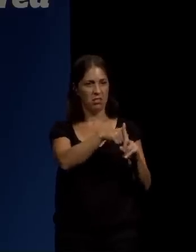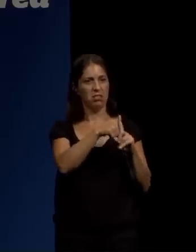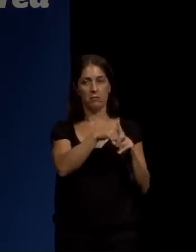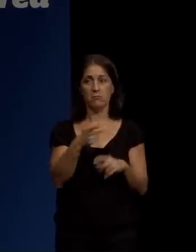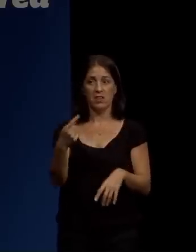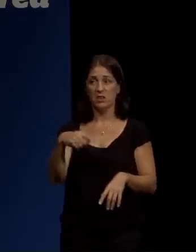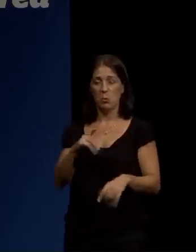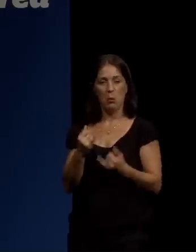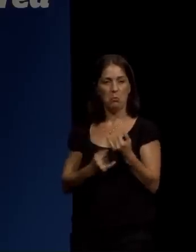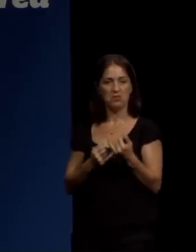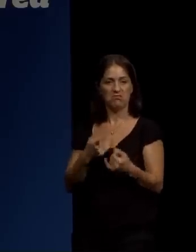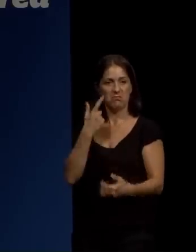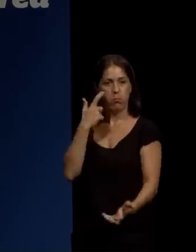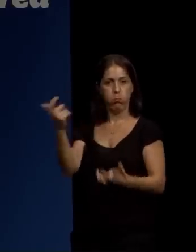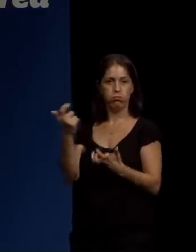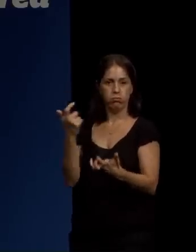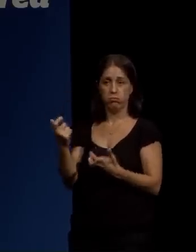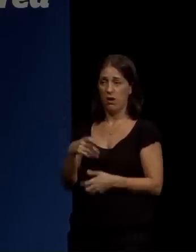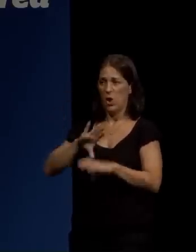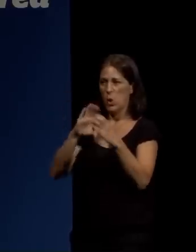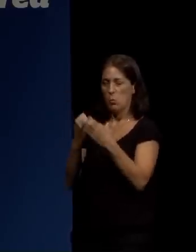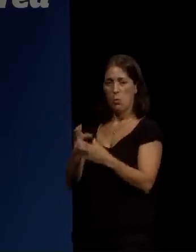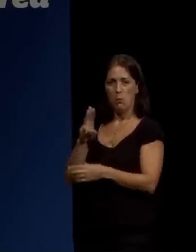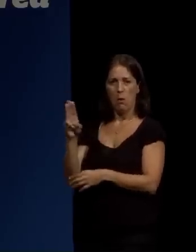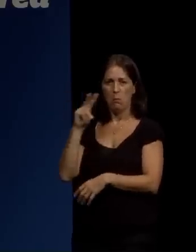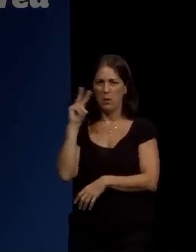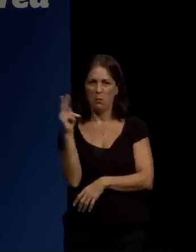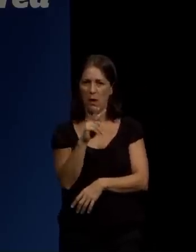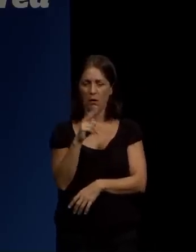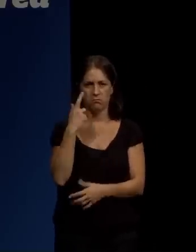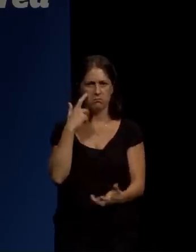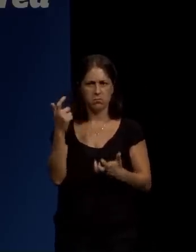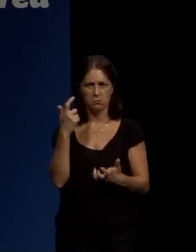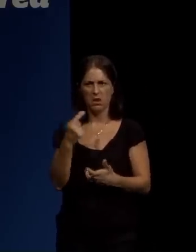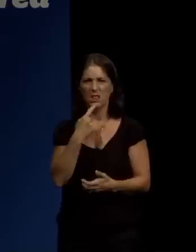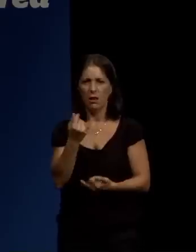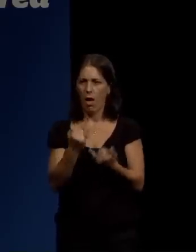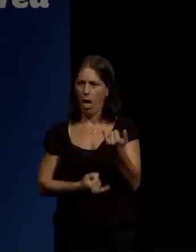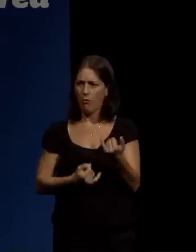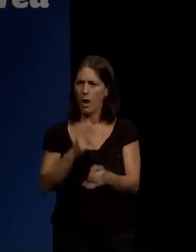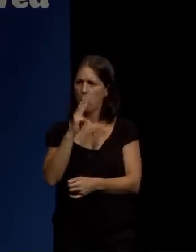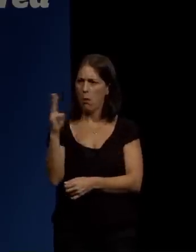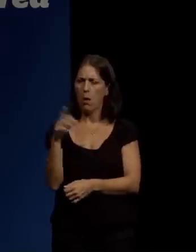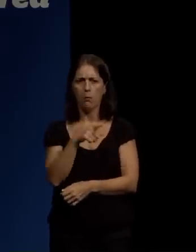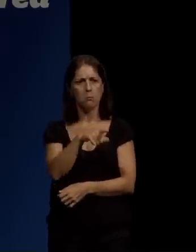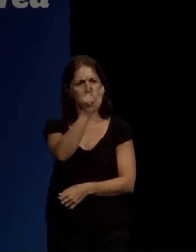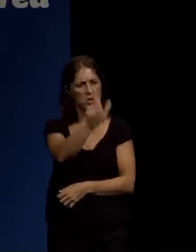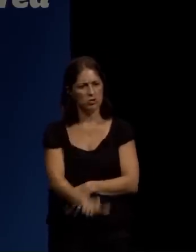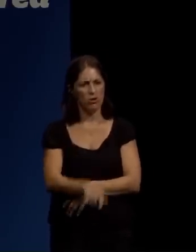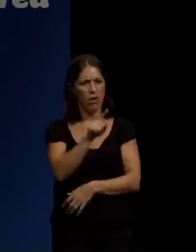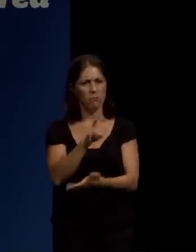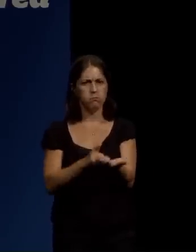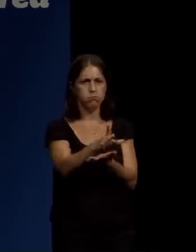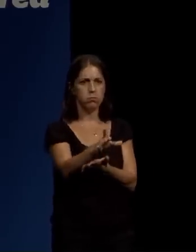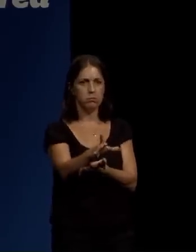Retrátate a fronte do teu partido, retrátate e vota do Partido Popular a unha persoa da que